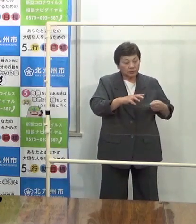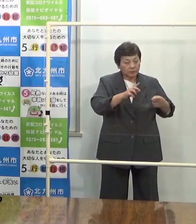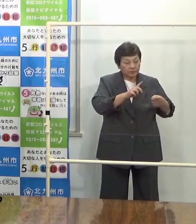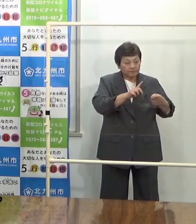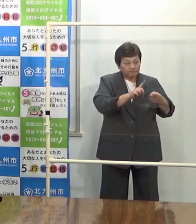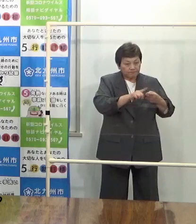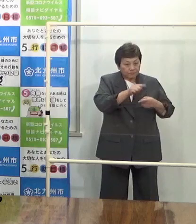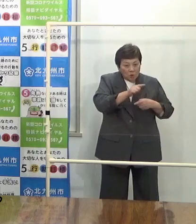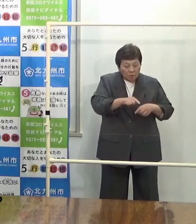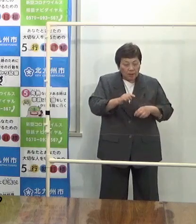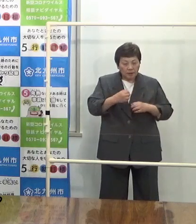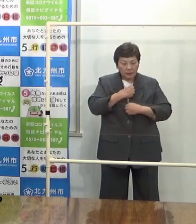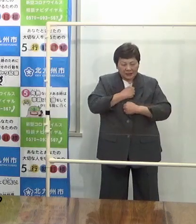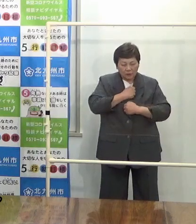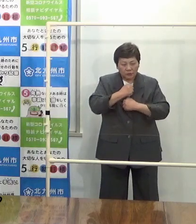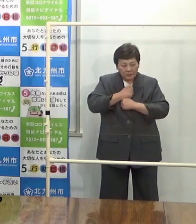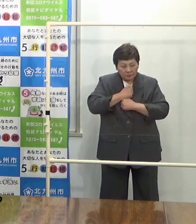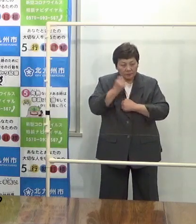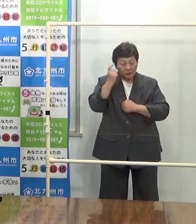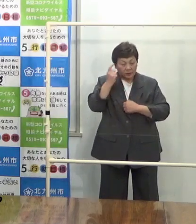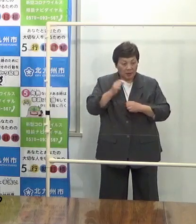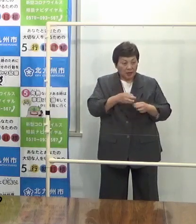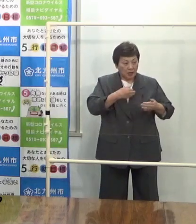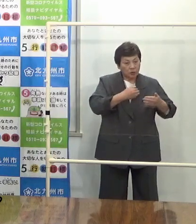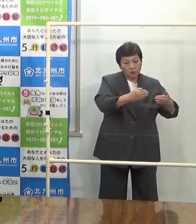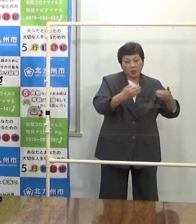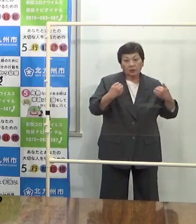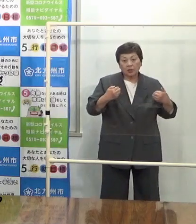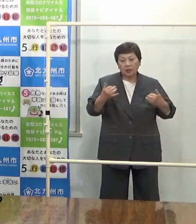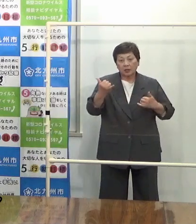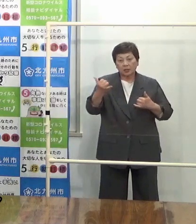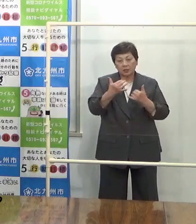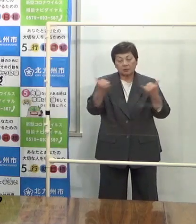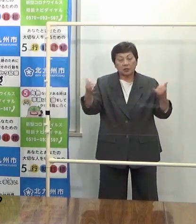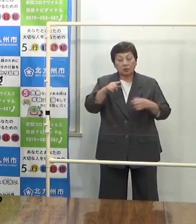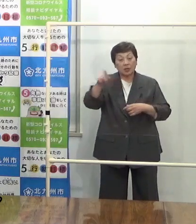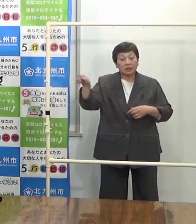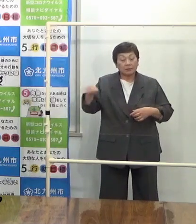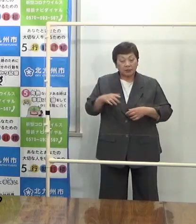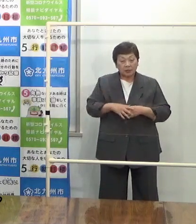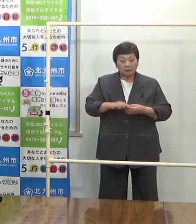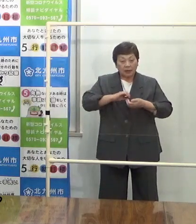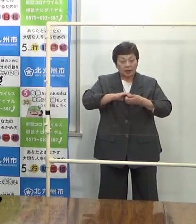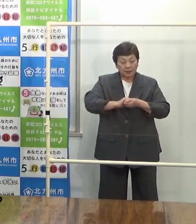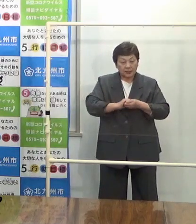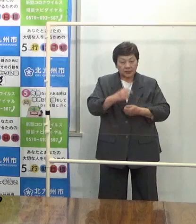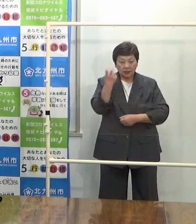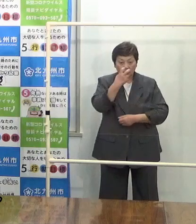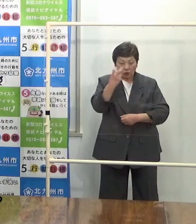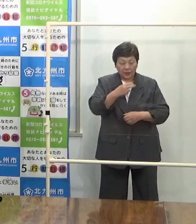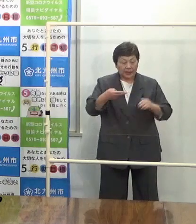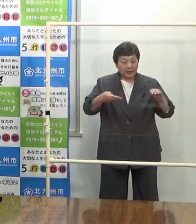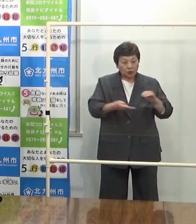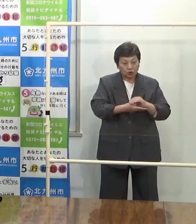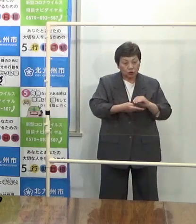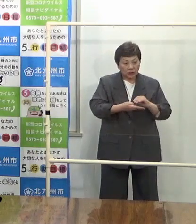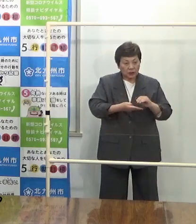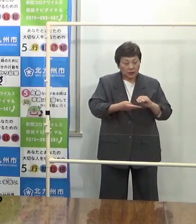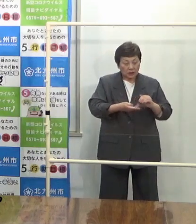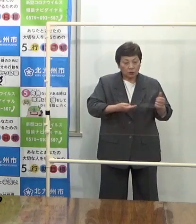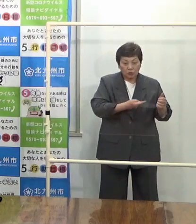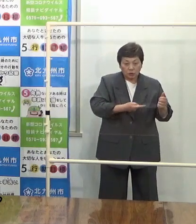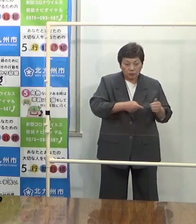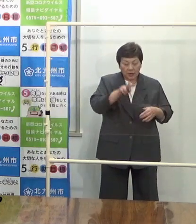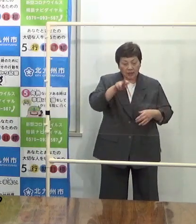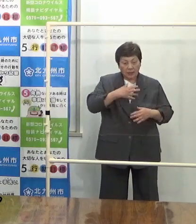重な運用が必要だろうと思いますが、市民の皆様にはこの機会にぜひ調査や入院などにご理解とご